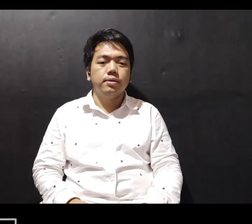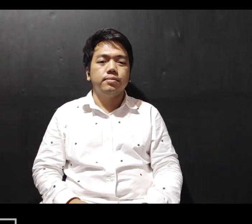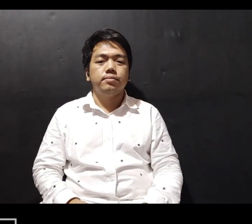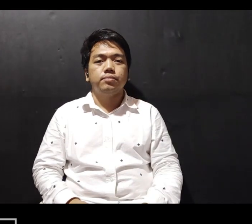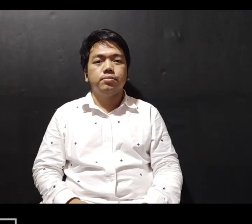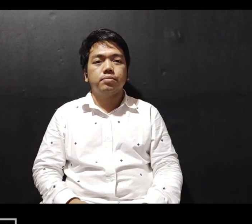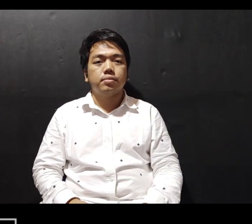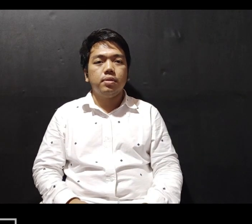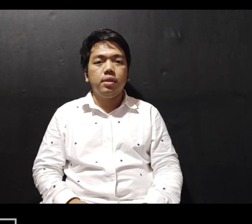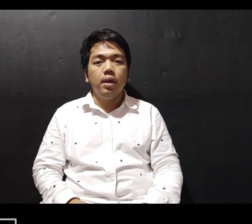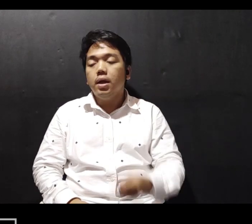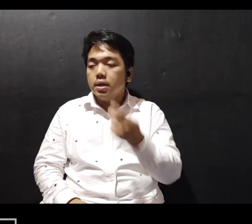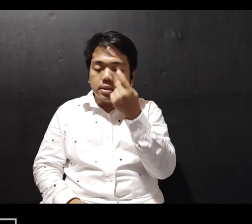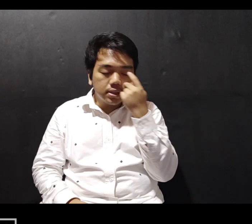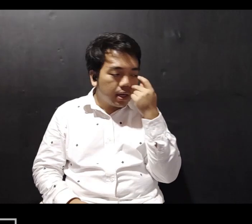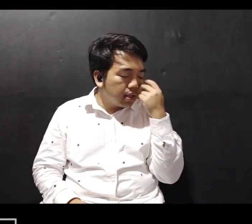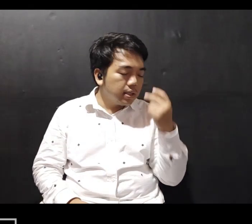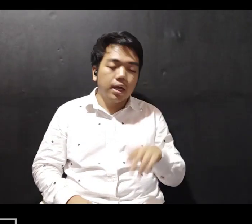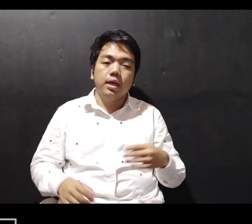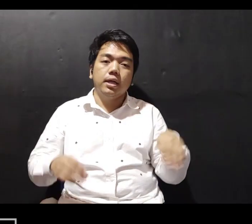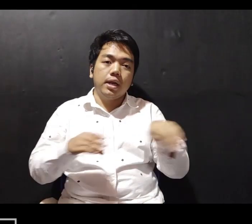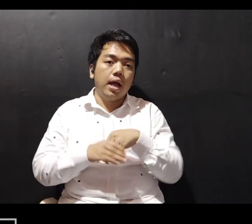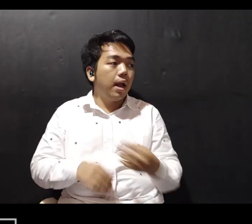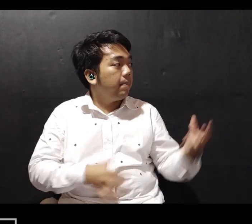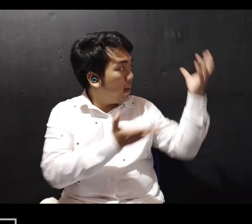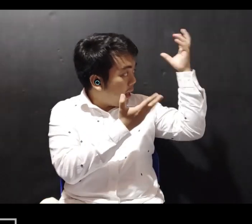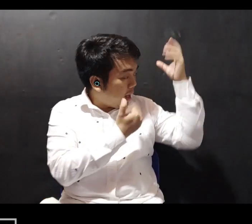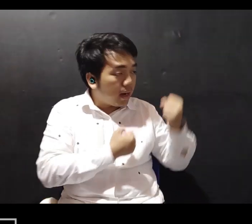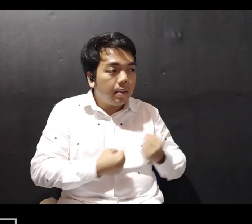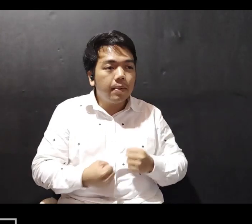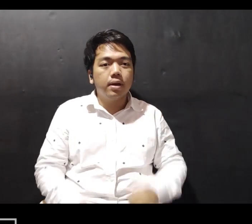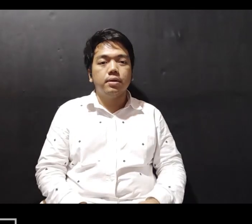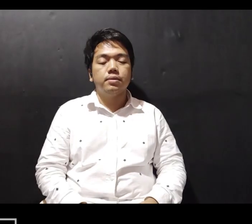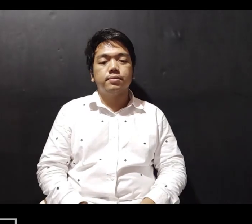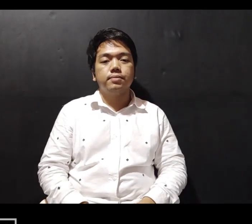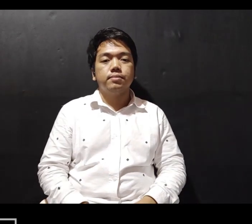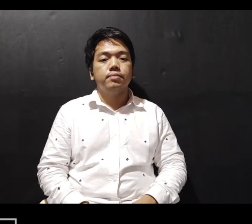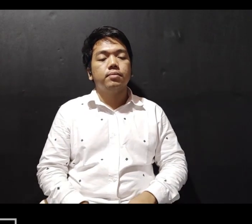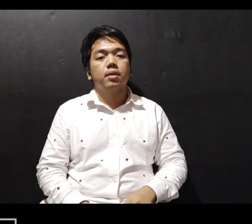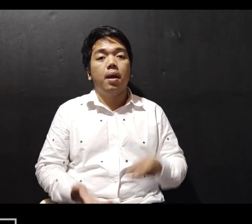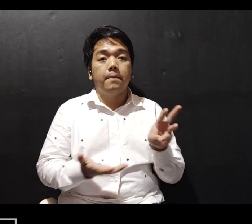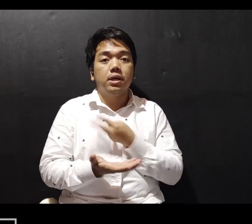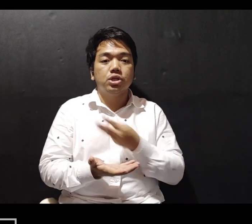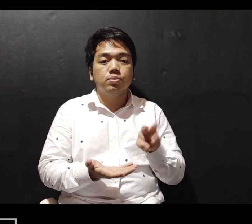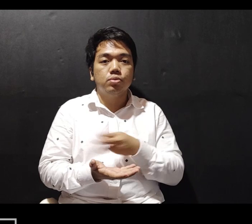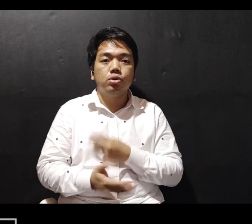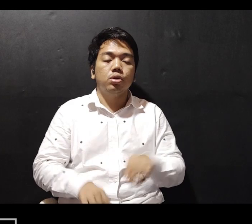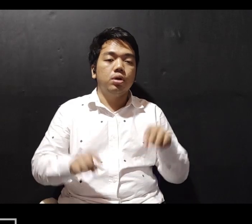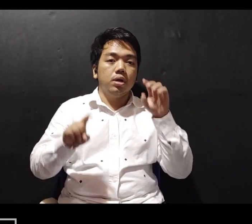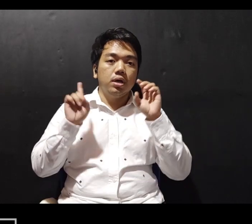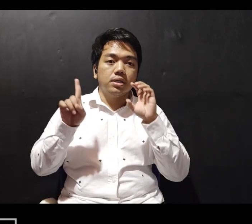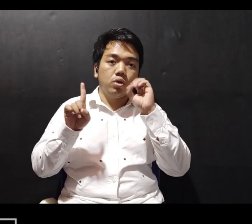yang siaga di dalam pengharapan. Mazmur 130 ayat 5 berkata seperti ini.